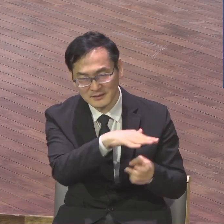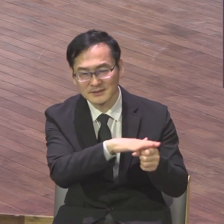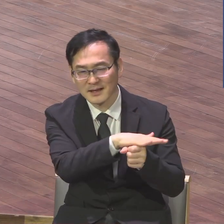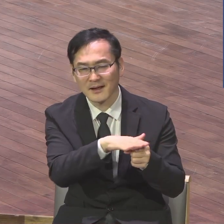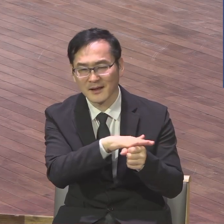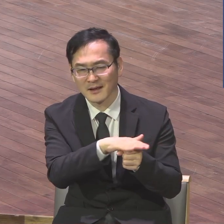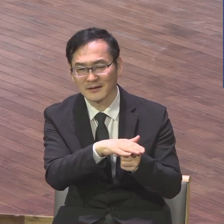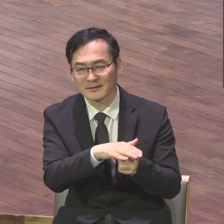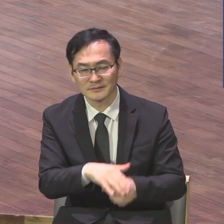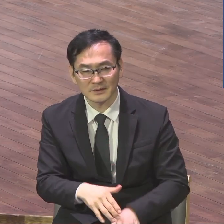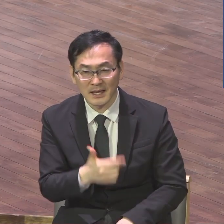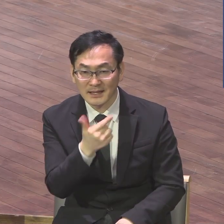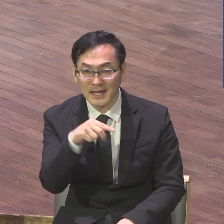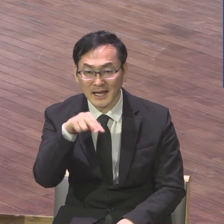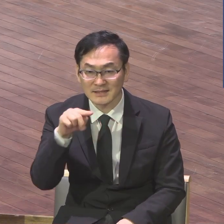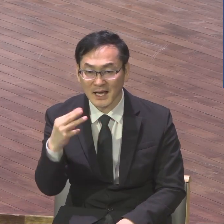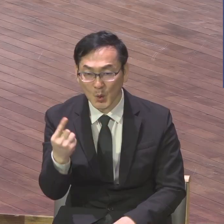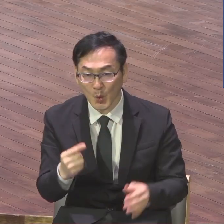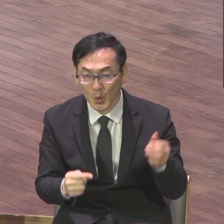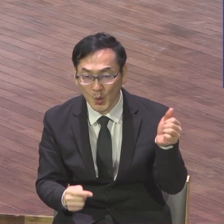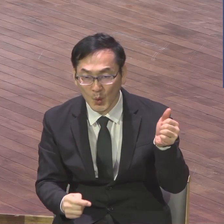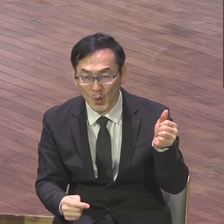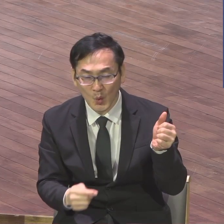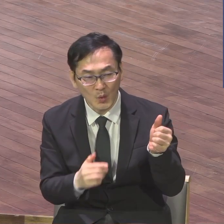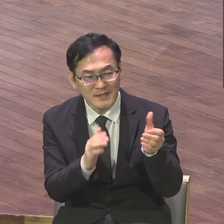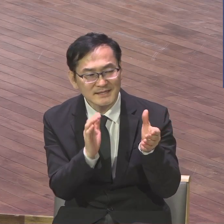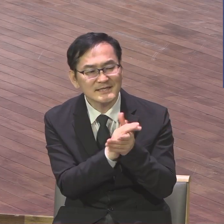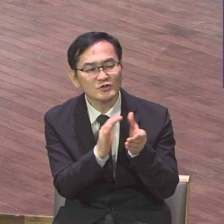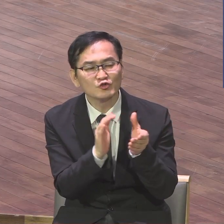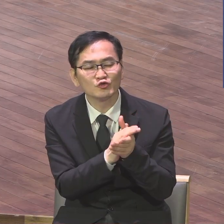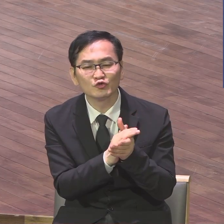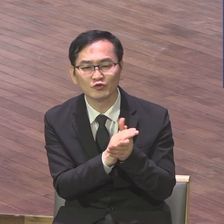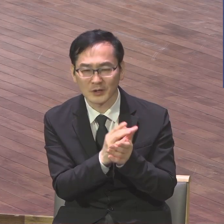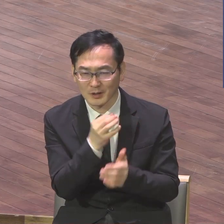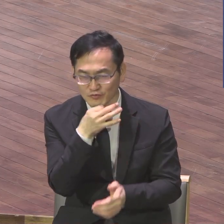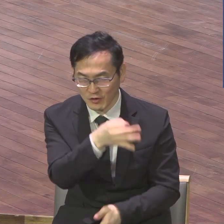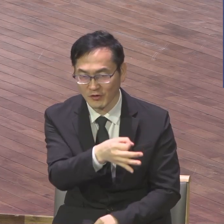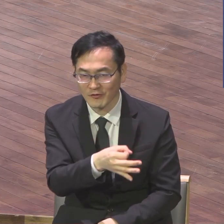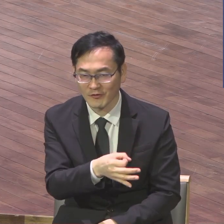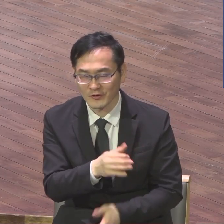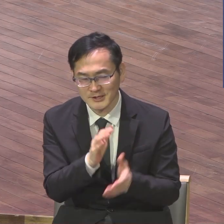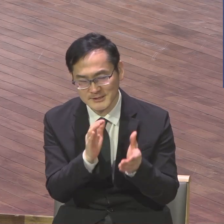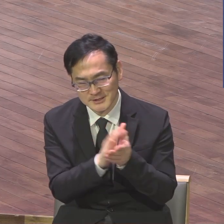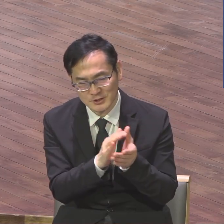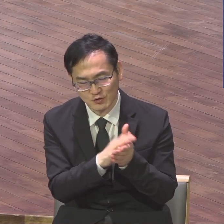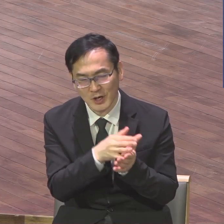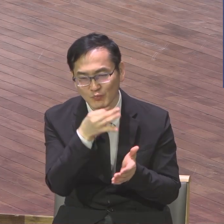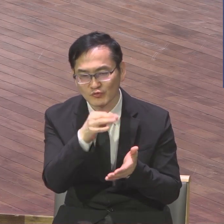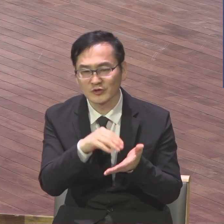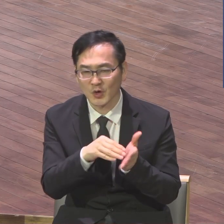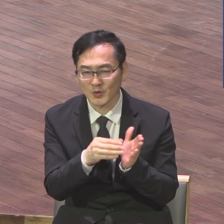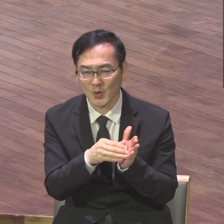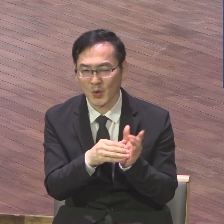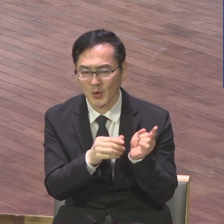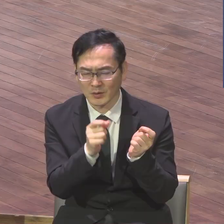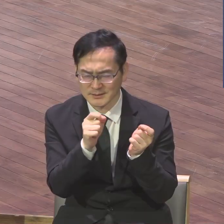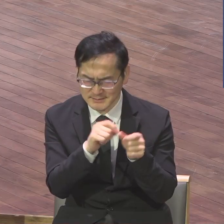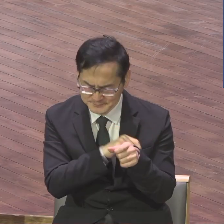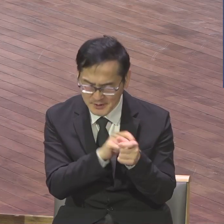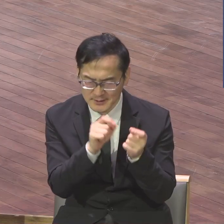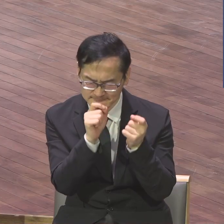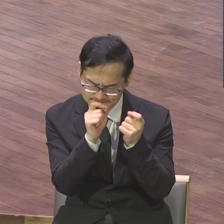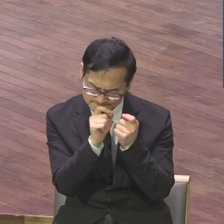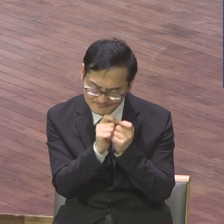11절에 나사로를 친구 나사로라고 말할 정도로 친구라고 말할 정도로